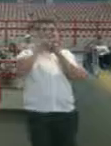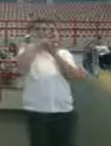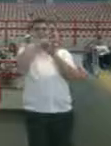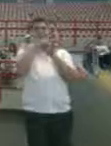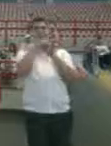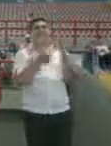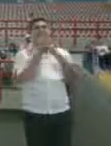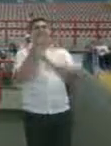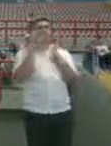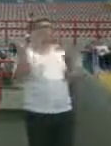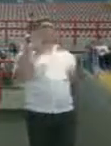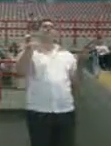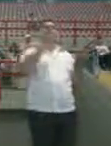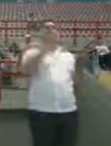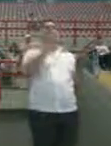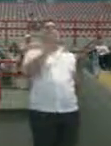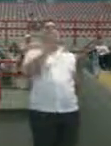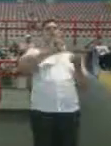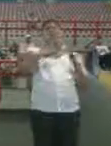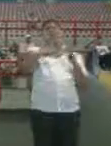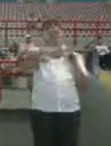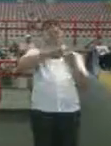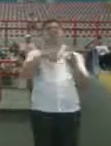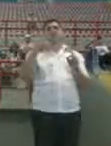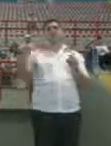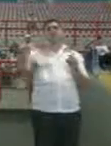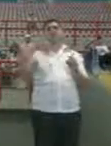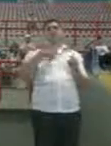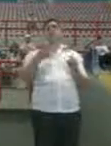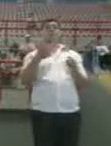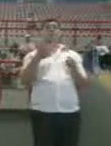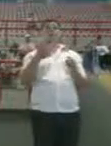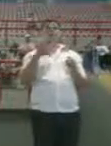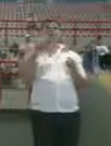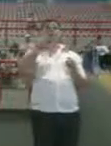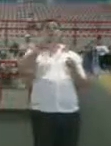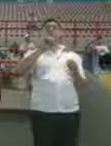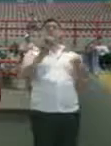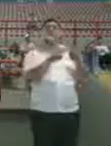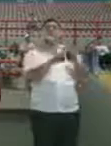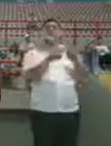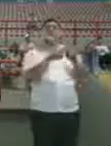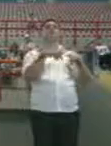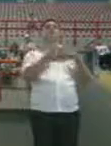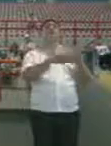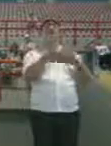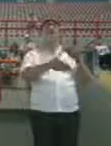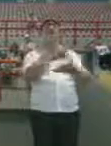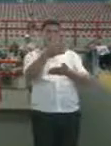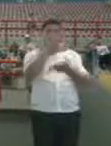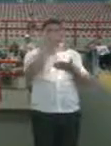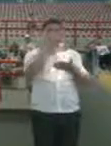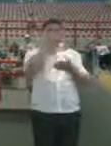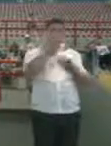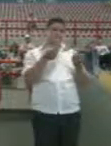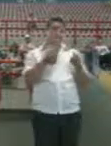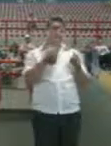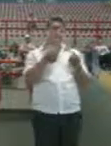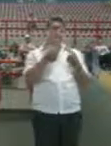Rio+10, 10 anos depois da Eco 92 e há 10 anos atrás, que prega a durabilidade. É você